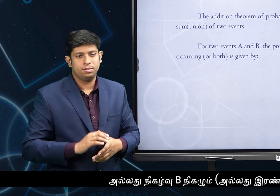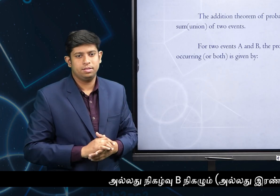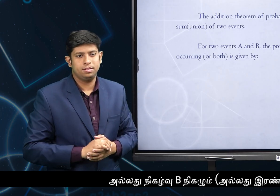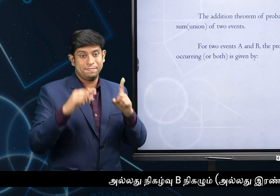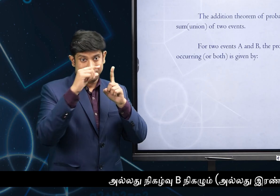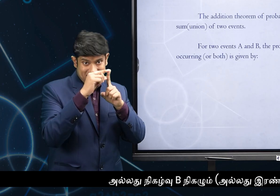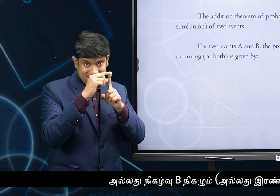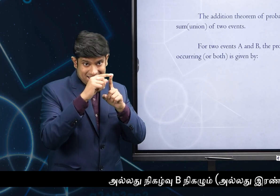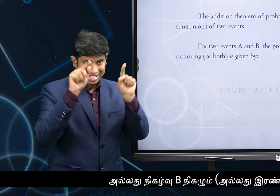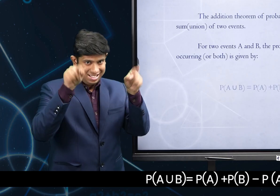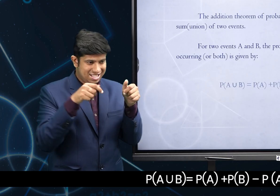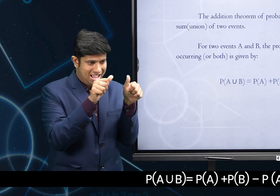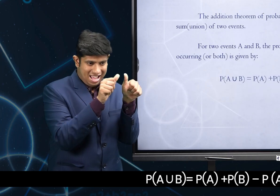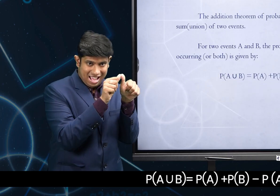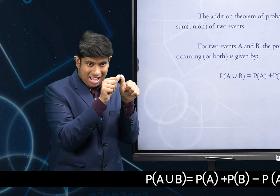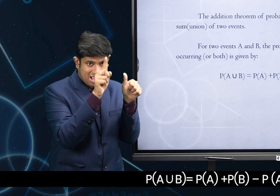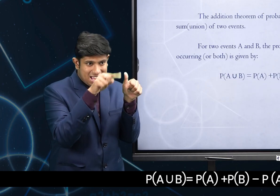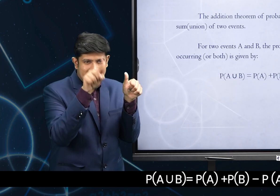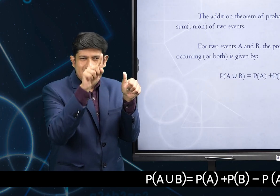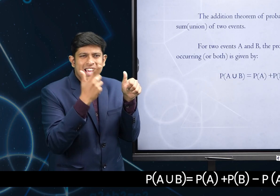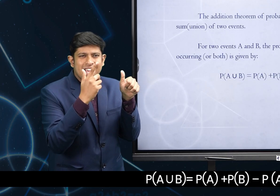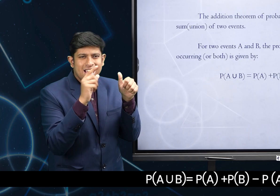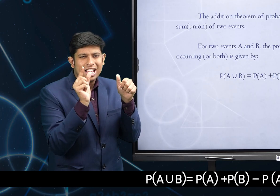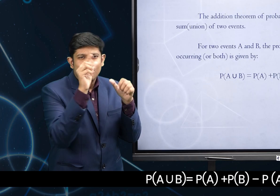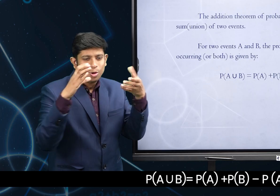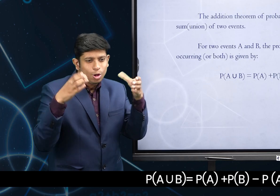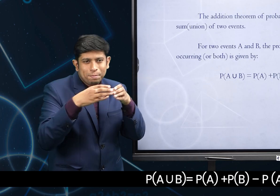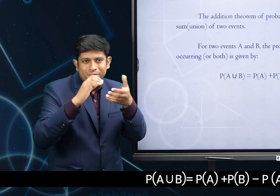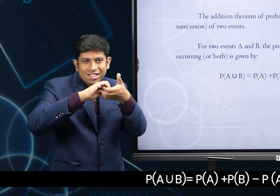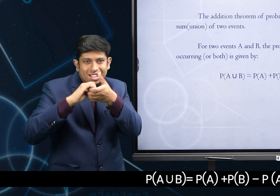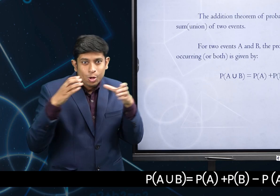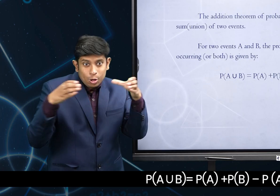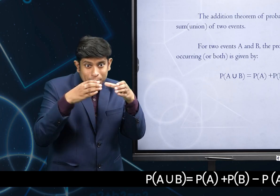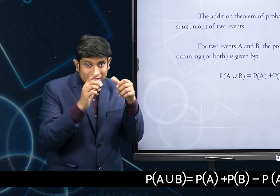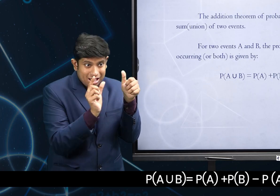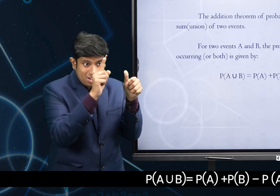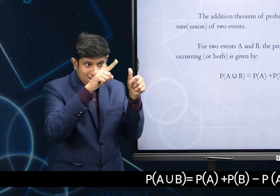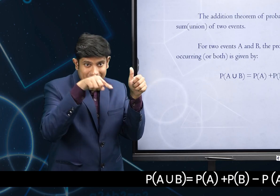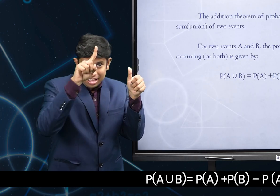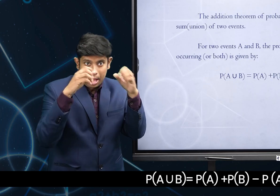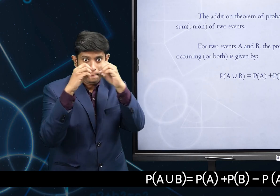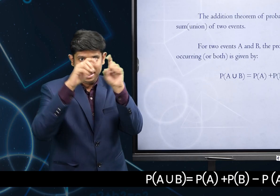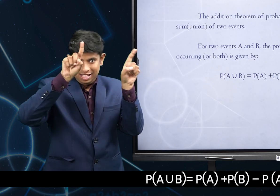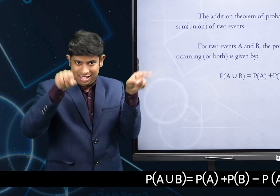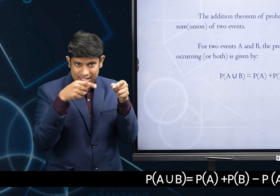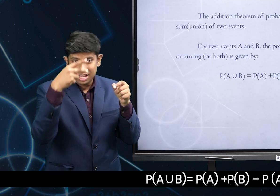இரண்டும். நிகழ்தகவு P அடைப்புக்குறி A சேர்ப்பு B ஈடு P அடைப்புக்குறி A கூட்டல் P